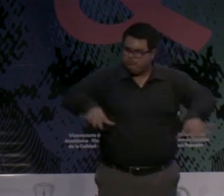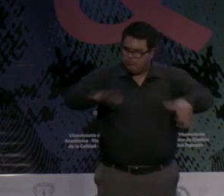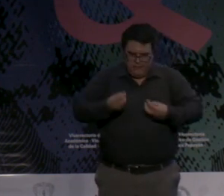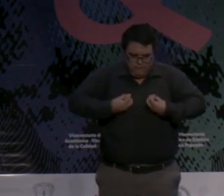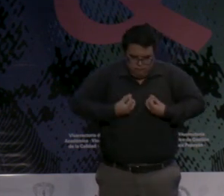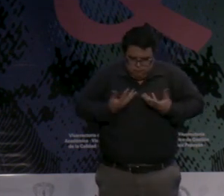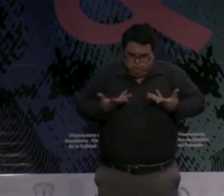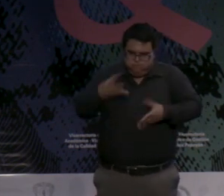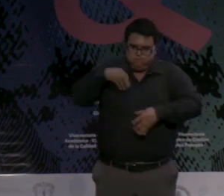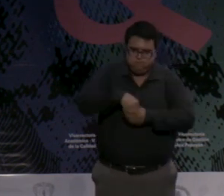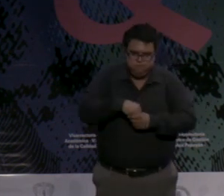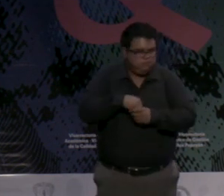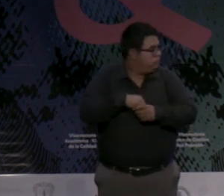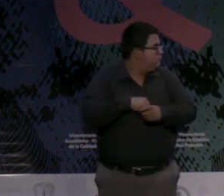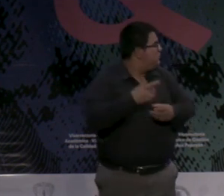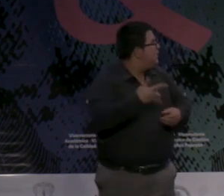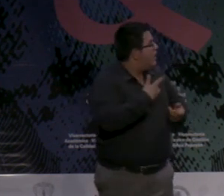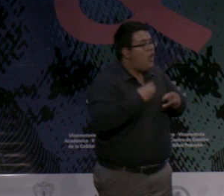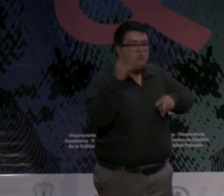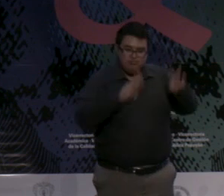Jenny, Jacqueline.